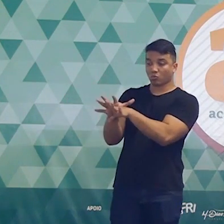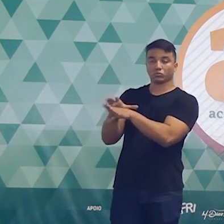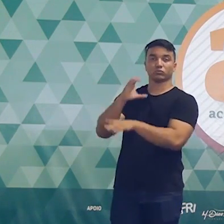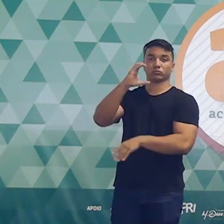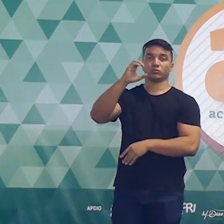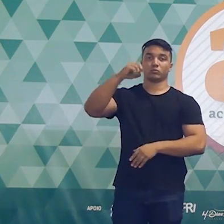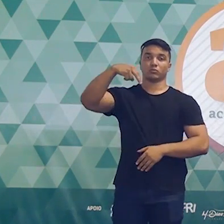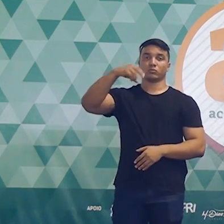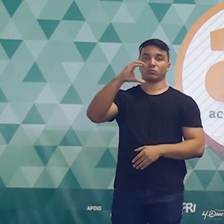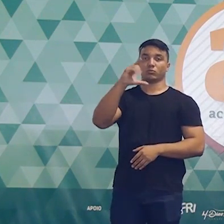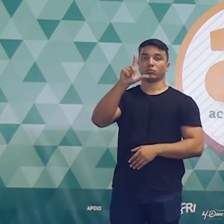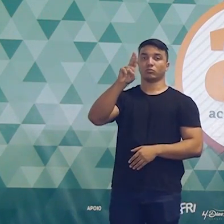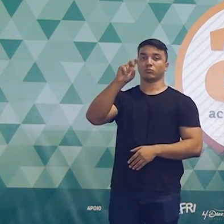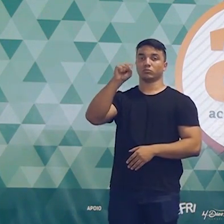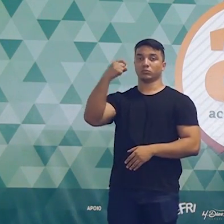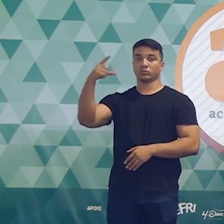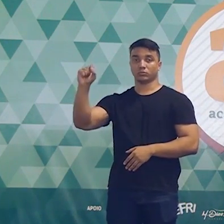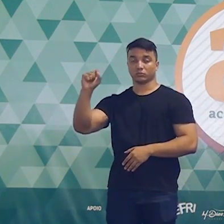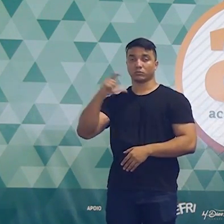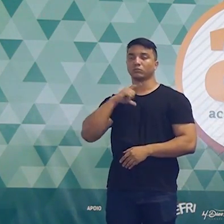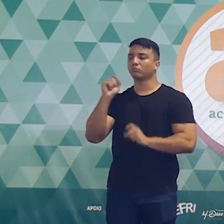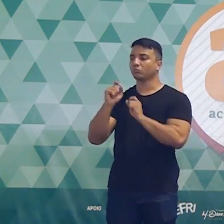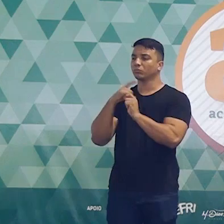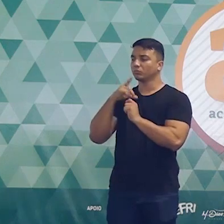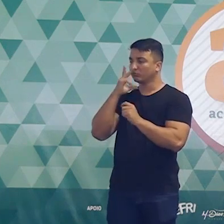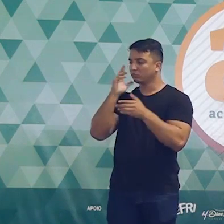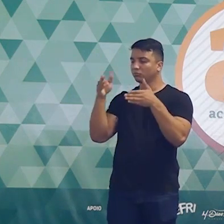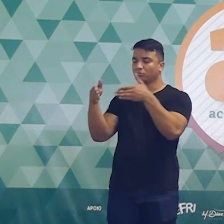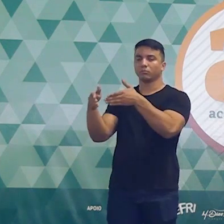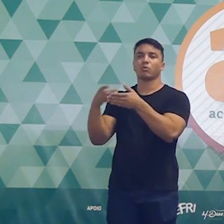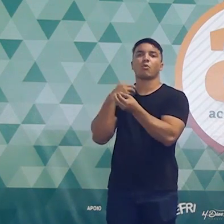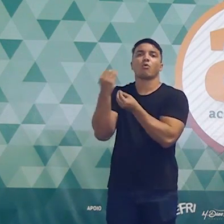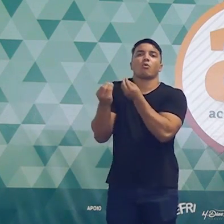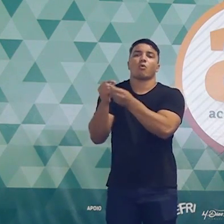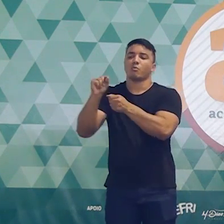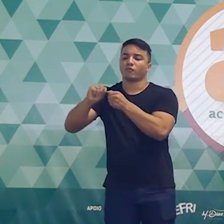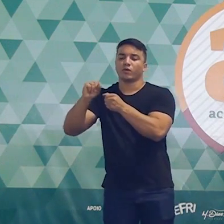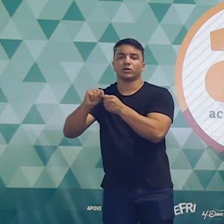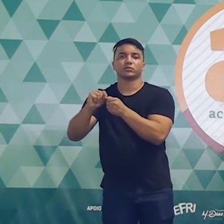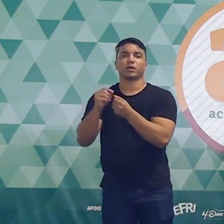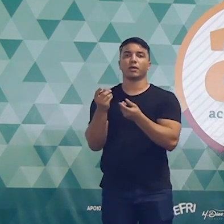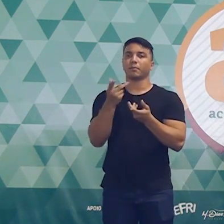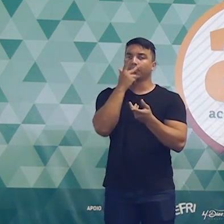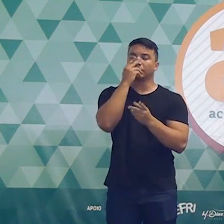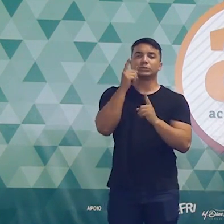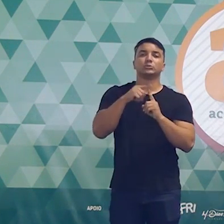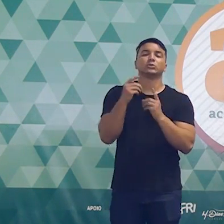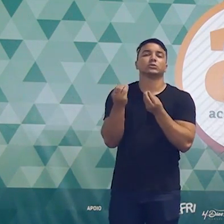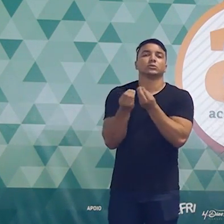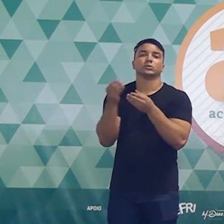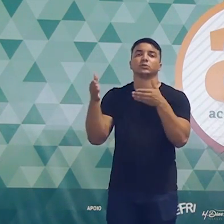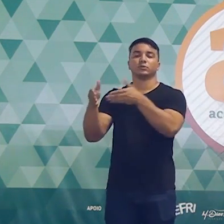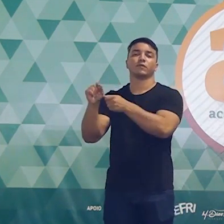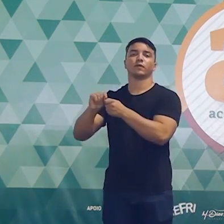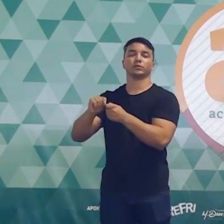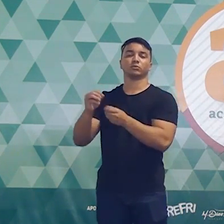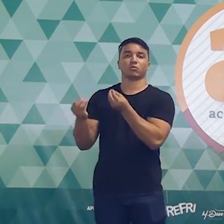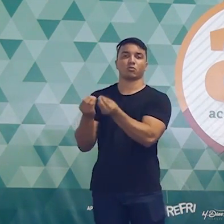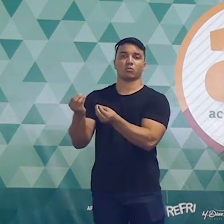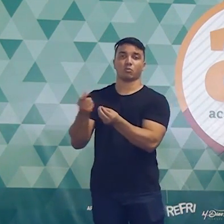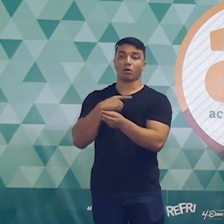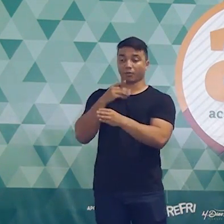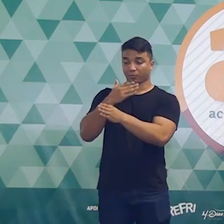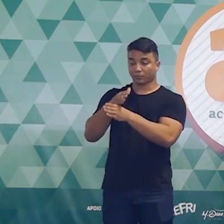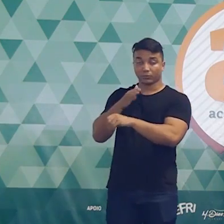parte de você dizer o que é que tem que ser feito, como tem que ser feito, por meio de que procedimentos. Eles foram treinados para